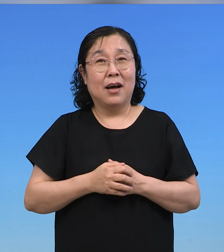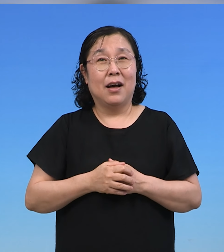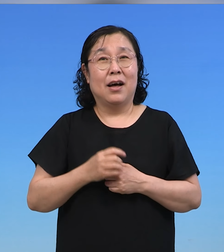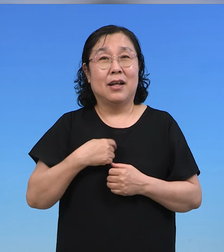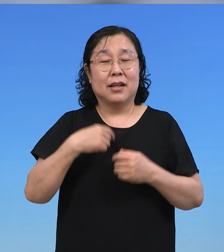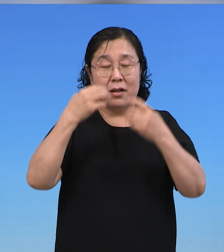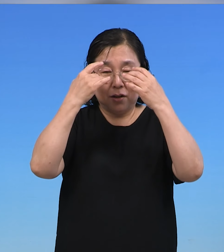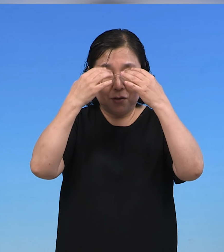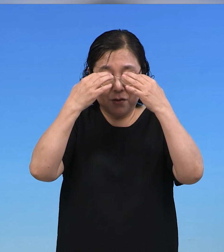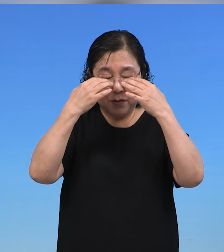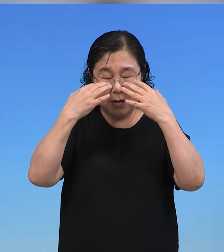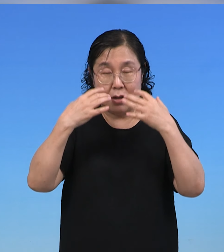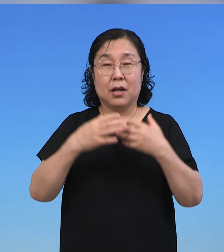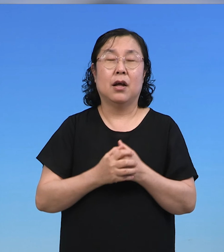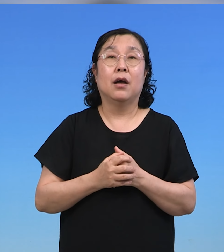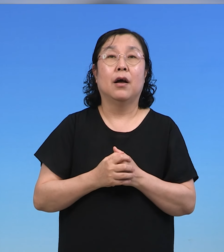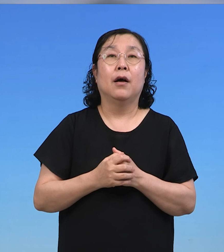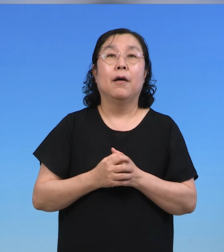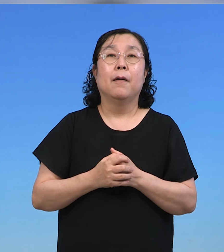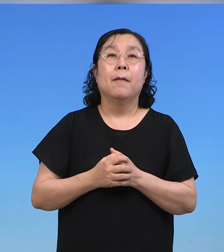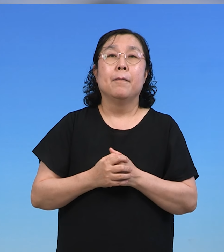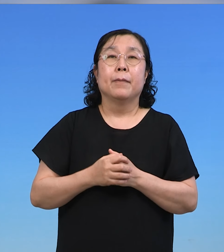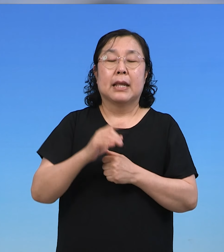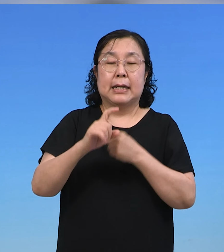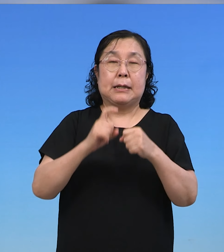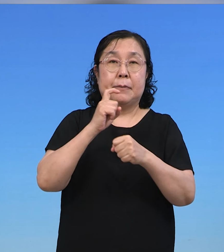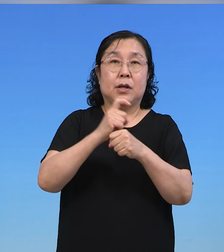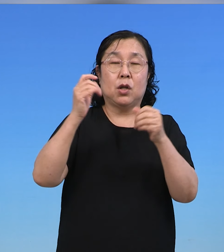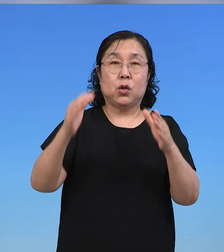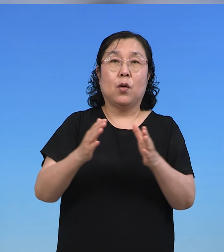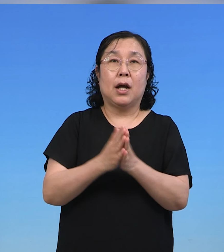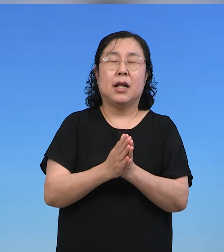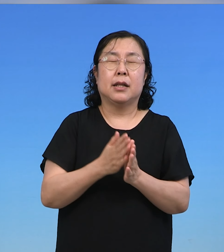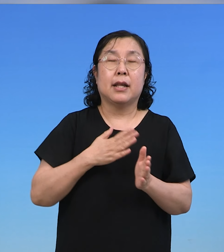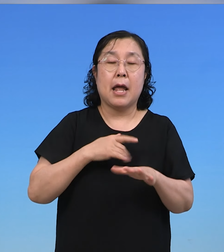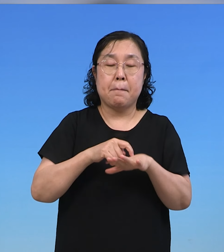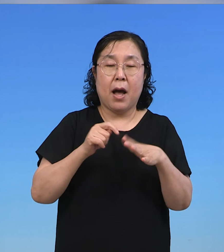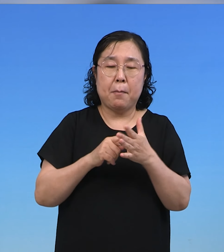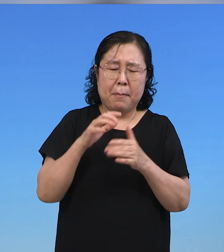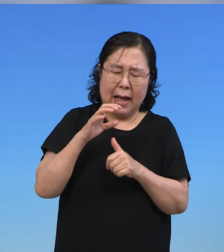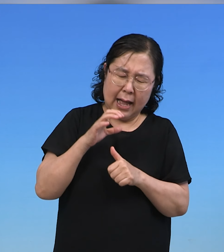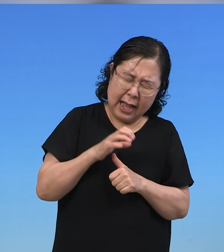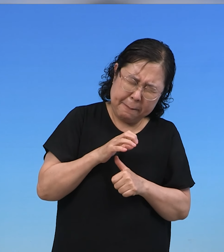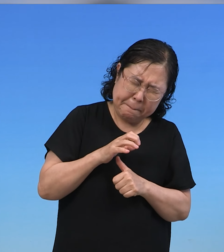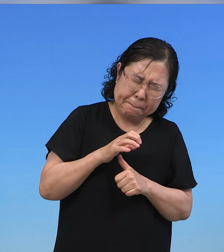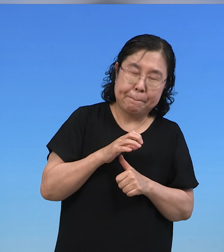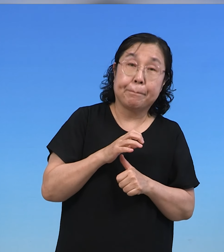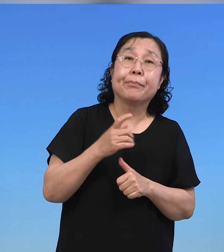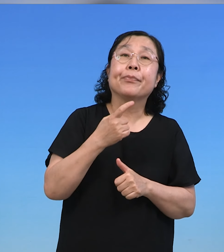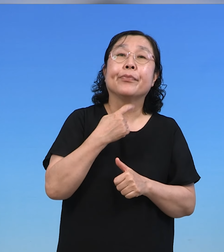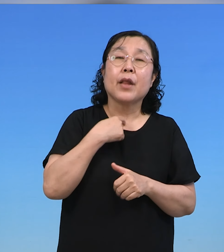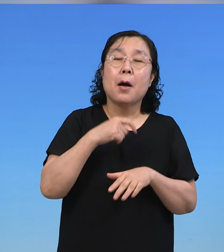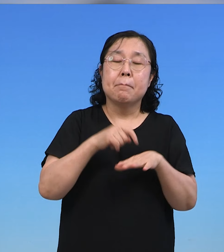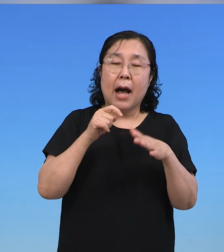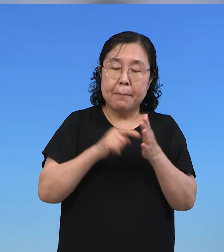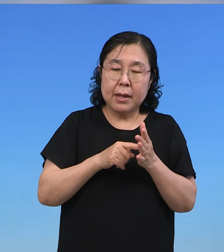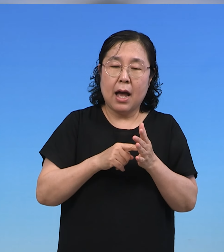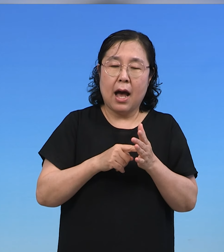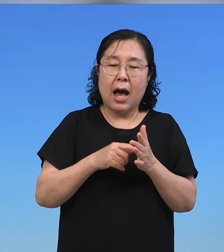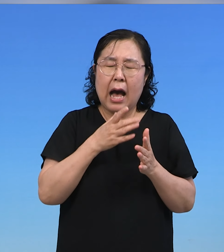눈물이 막 흐르면서 지난 10년 동안 너무나 눌려 있었던 그 마음에 내가 생각보다 많이